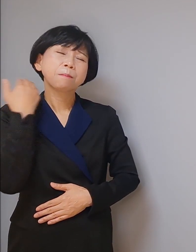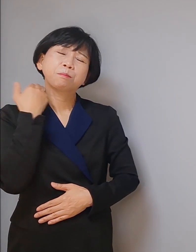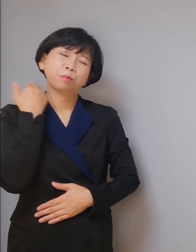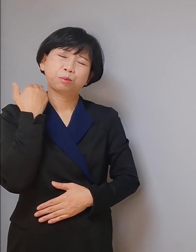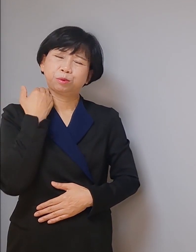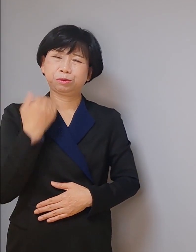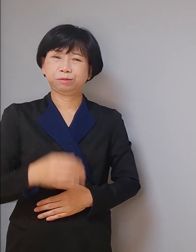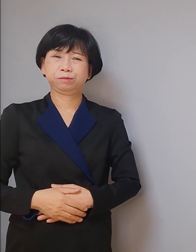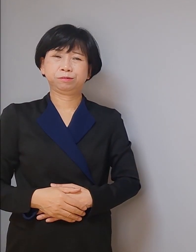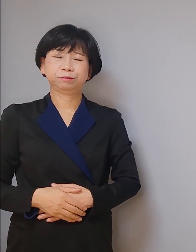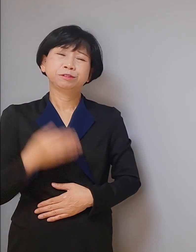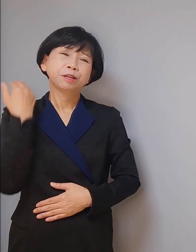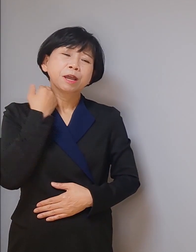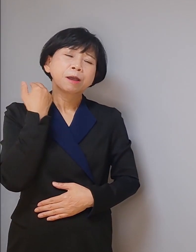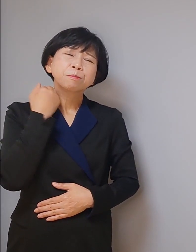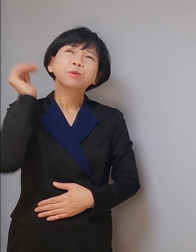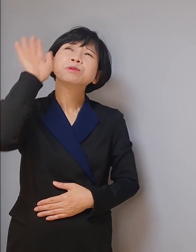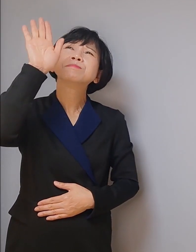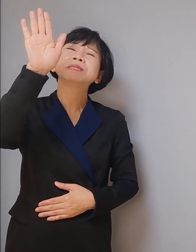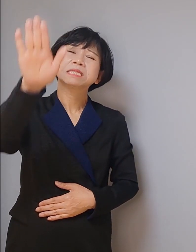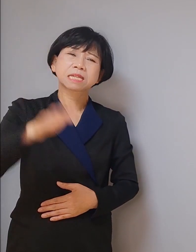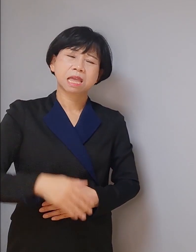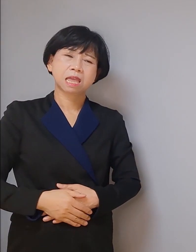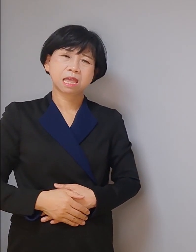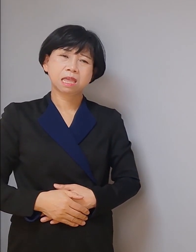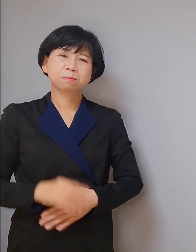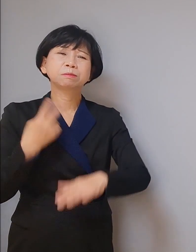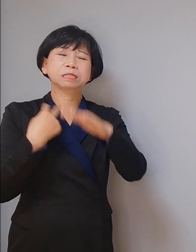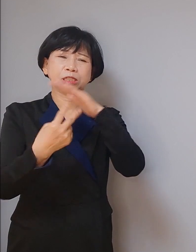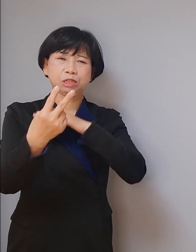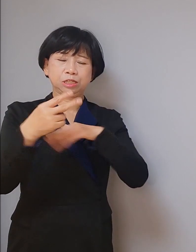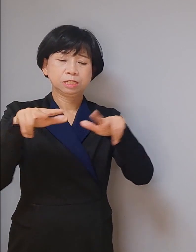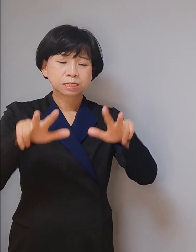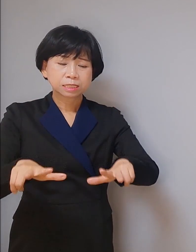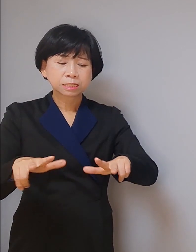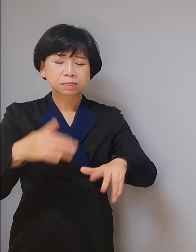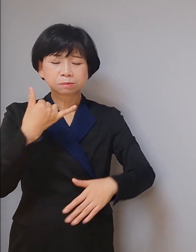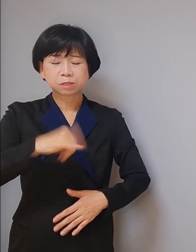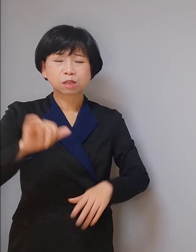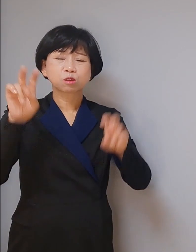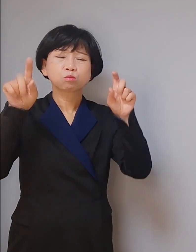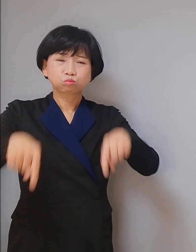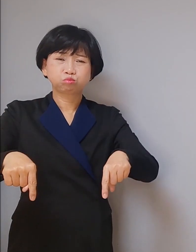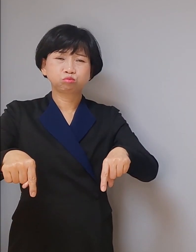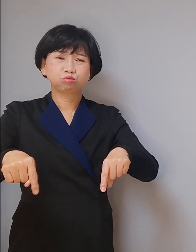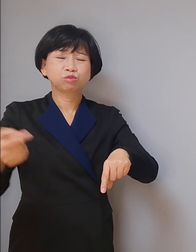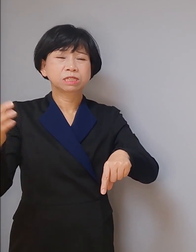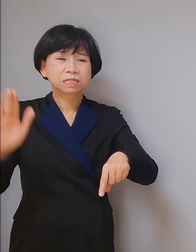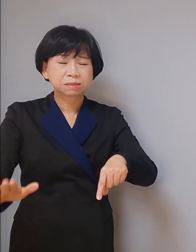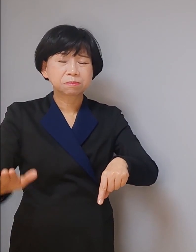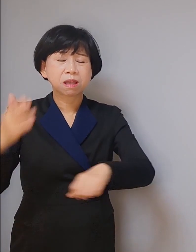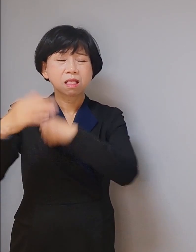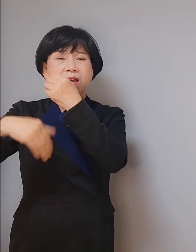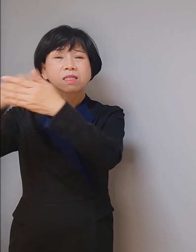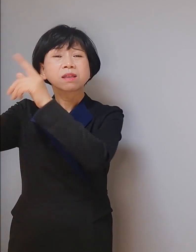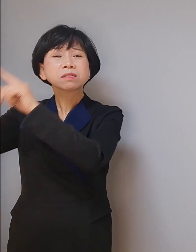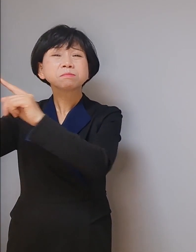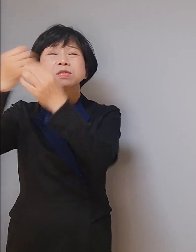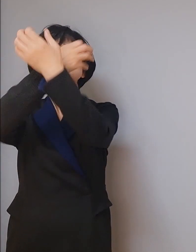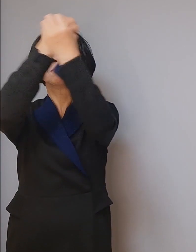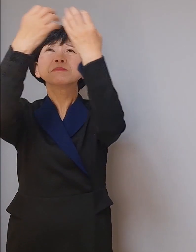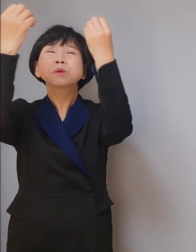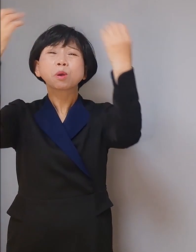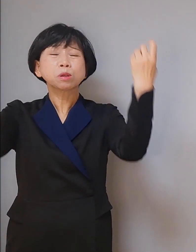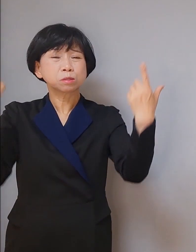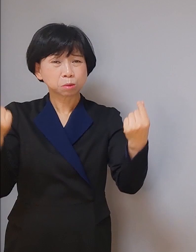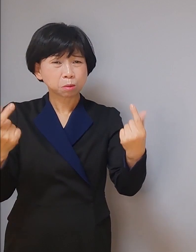아닙니다. 보이지 않는 미래입니다. 물론 지금은 자식이 없지만 하나님은 별처럼 많게 해주시겠다